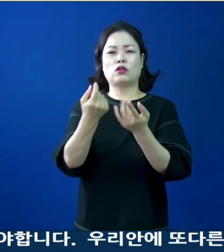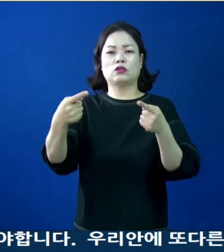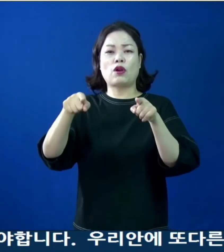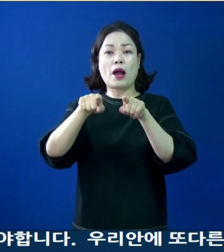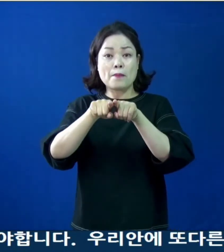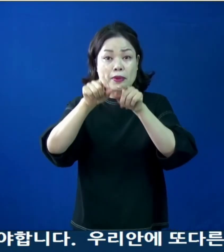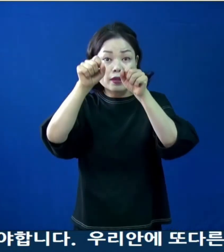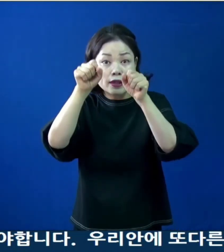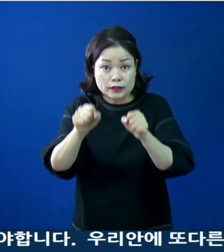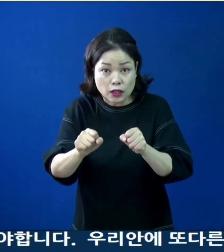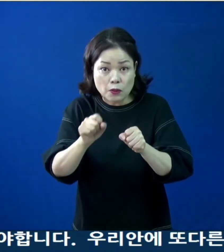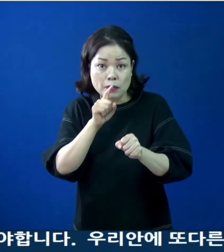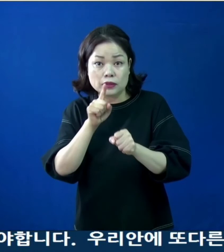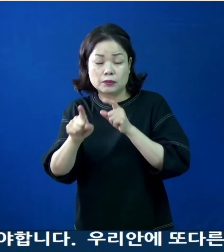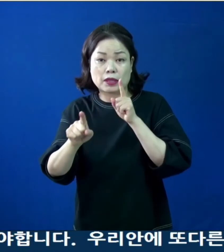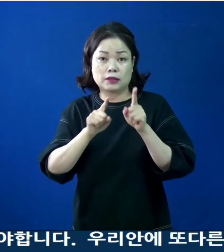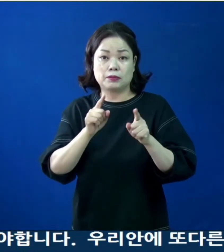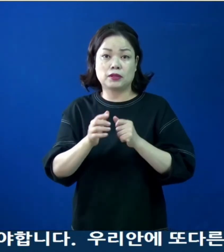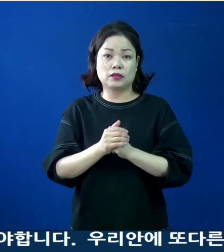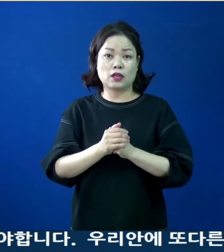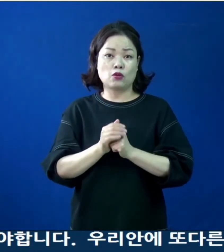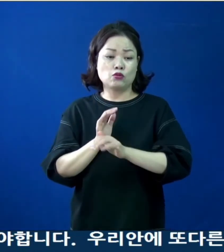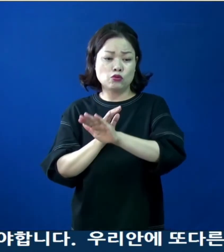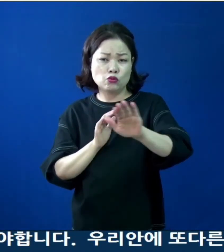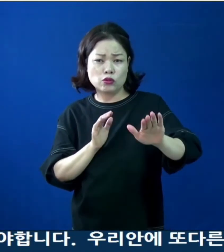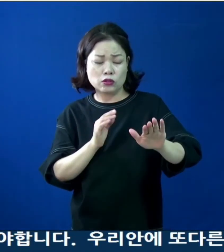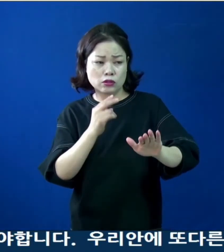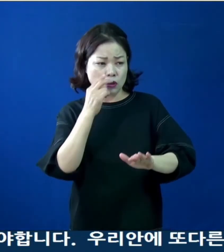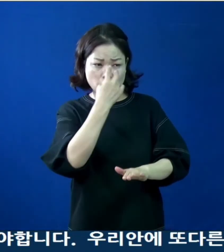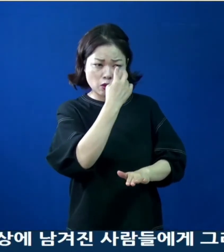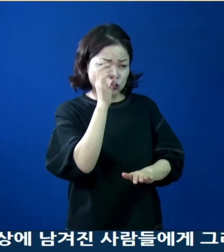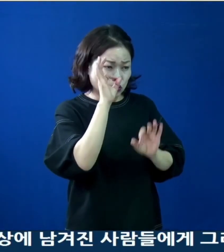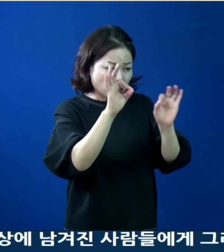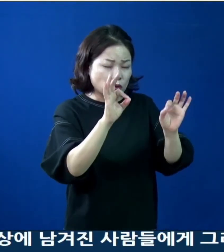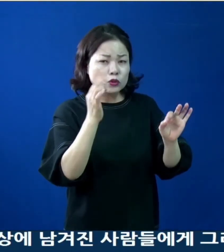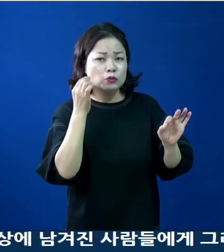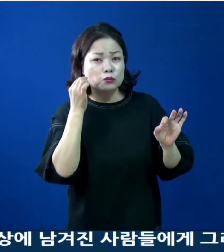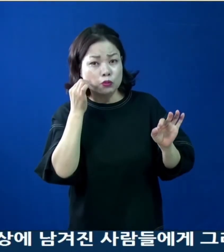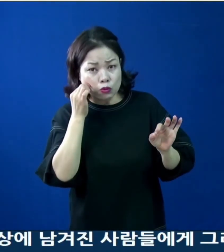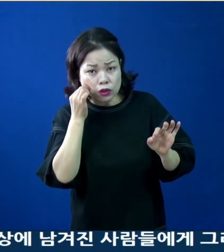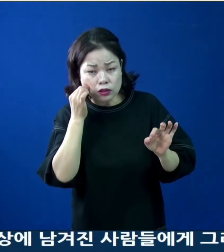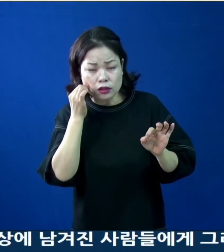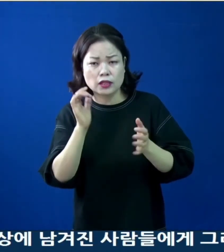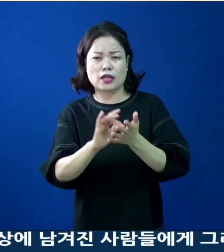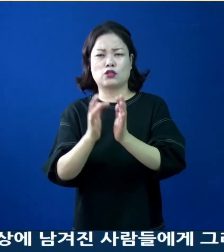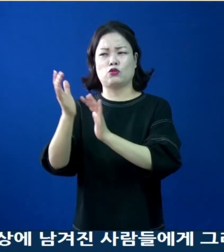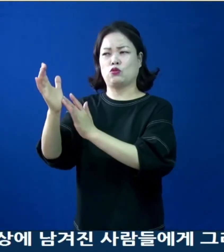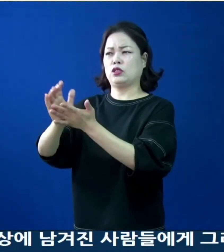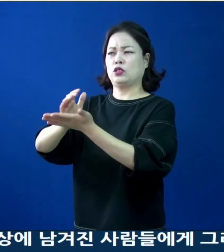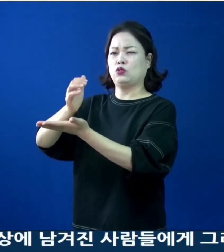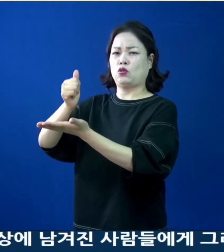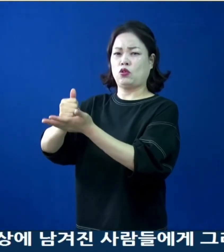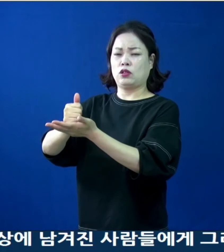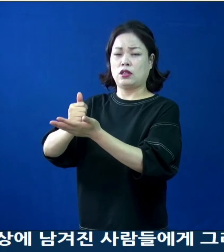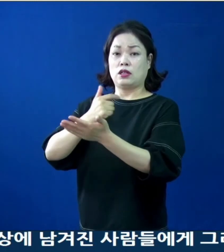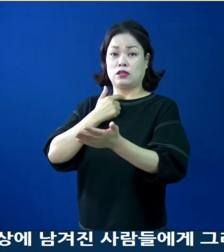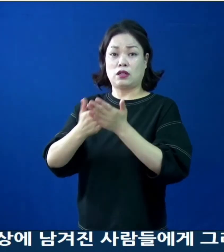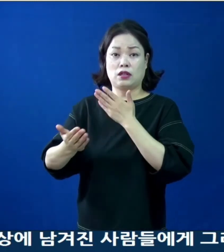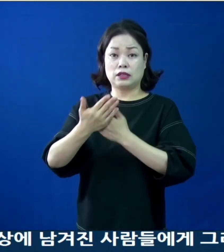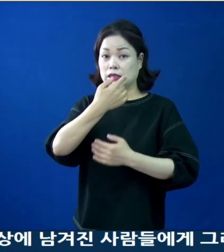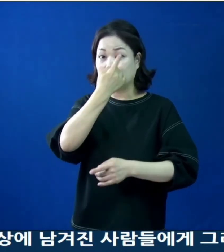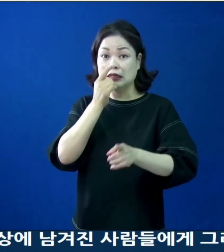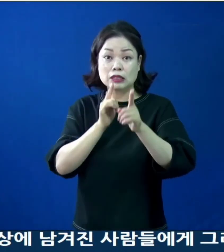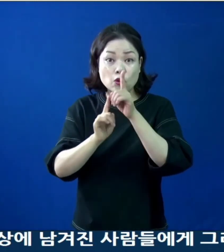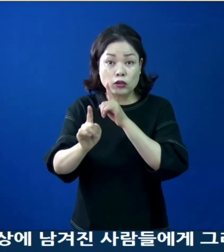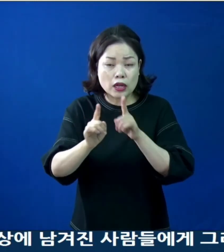함께하겠다고 말씀하십니다. 따라서 우리의 육안으로 볼 수 없었던 예수 그리스도를 할지라도 그리스도를 경험하고